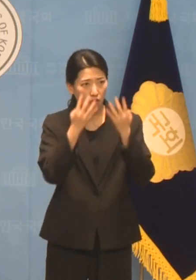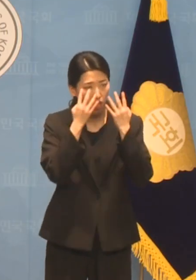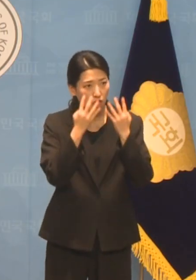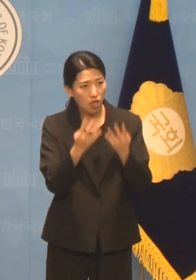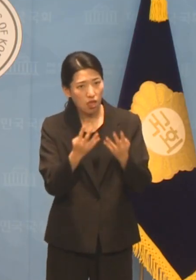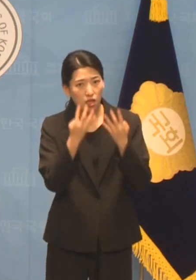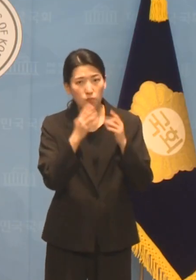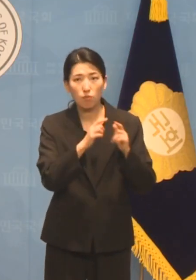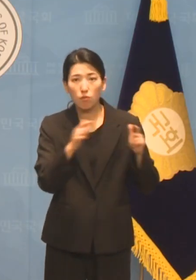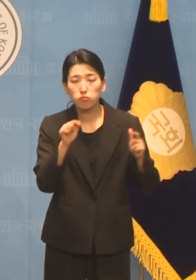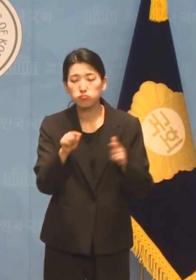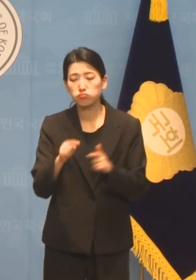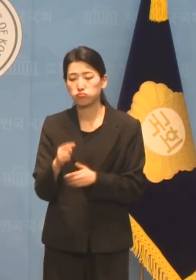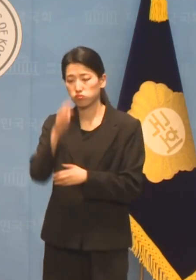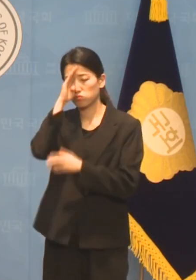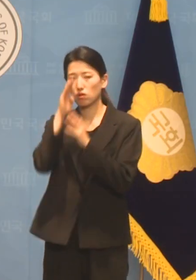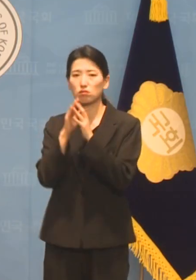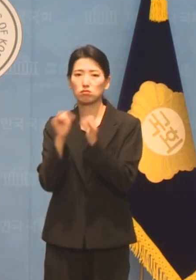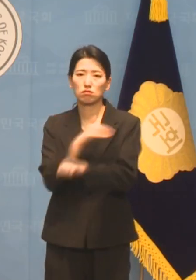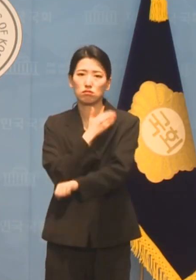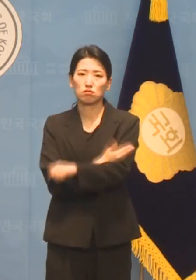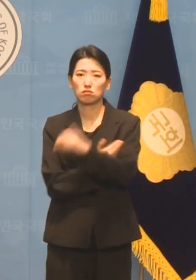권리를 심각하게 침해하기도 합니다.